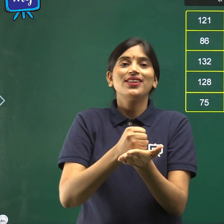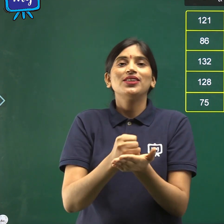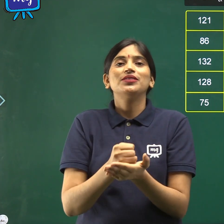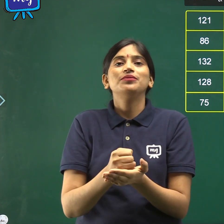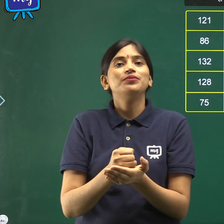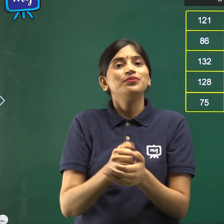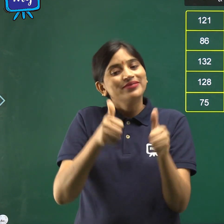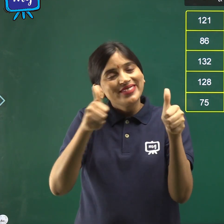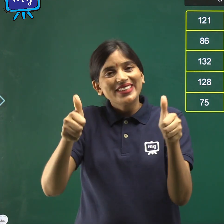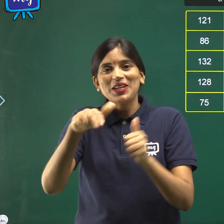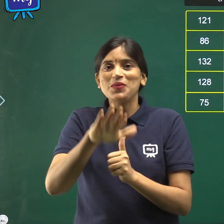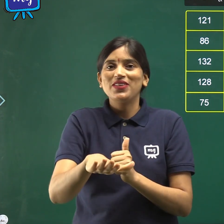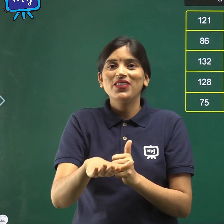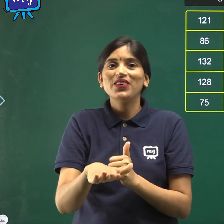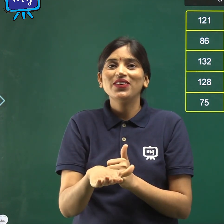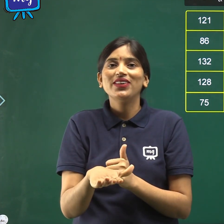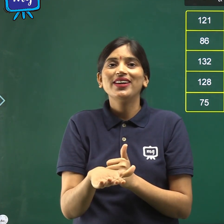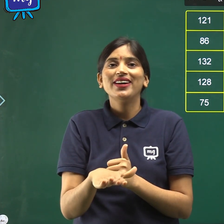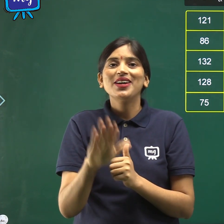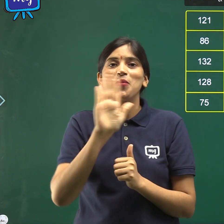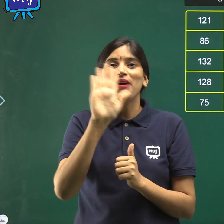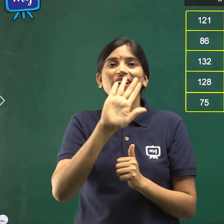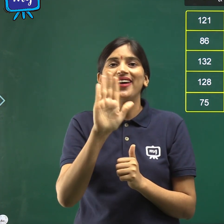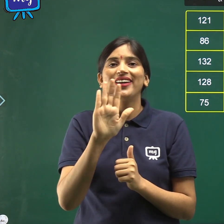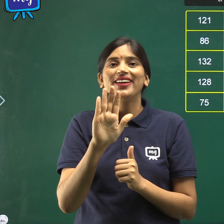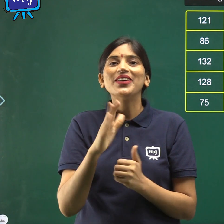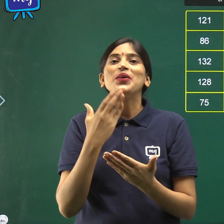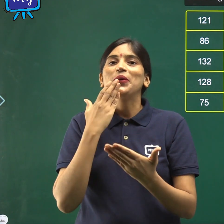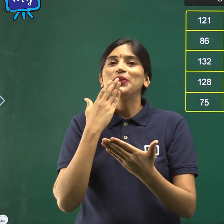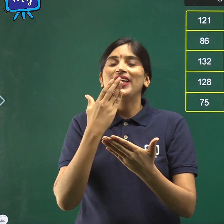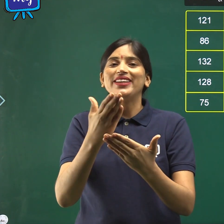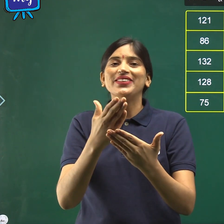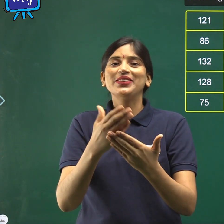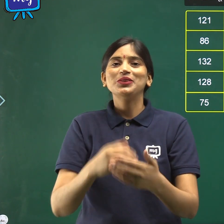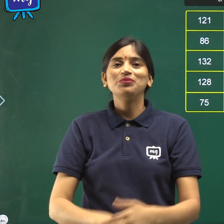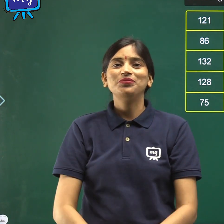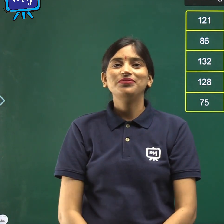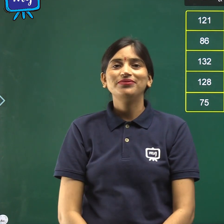ठीक है बच्चों, बाय, थैंक यू।